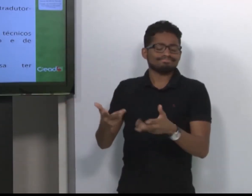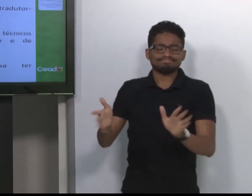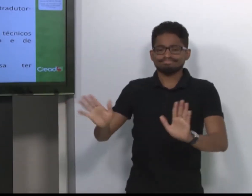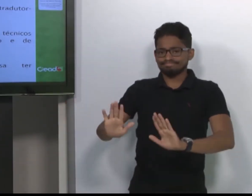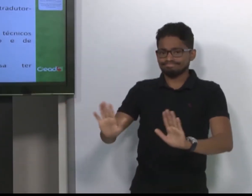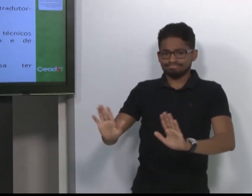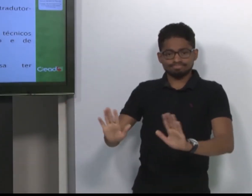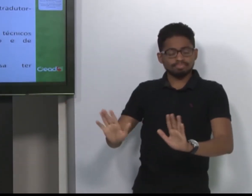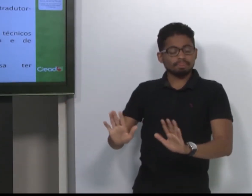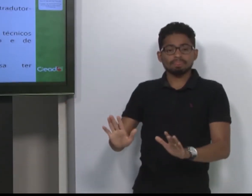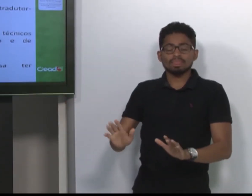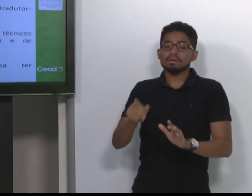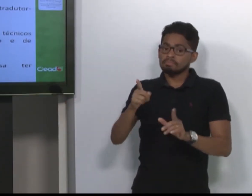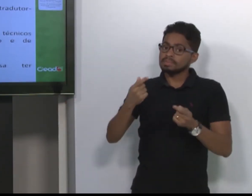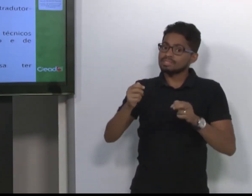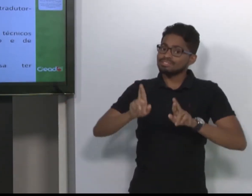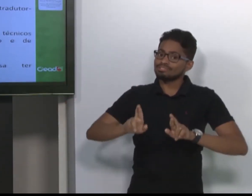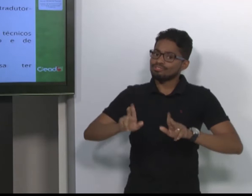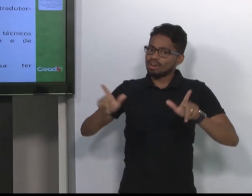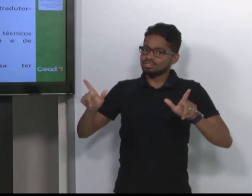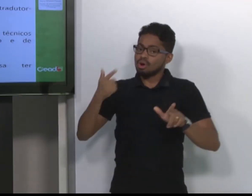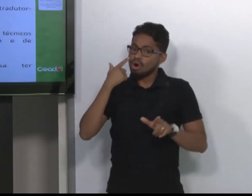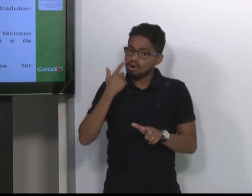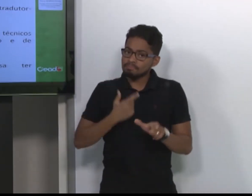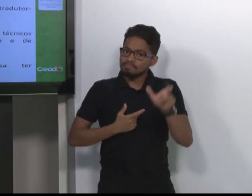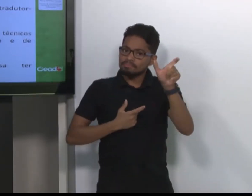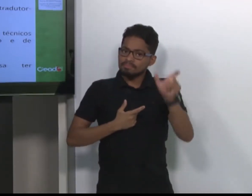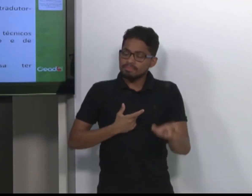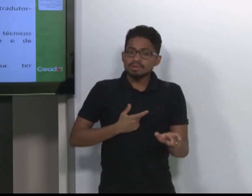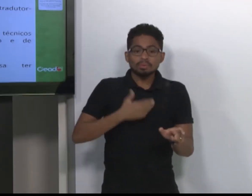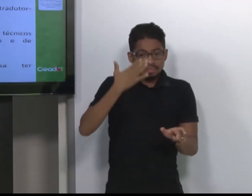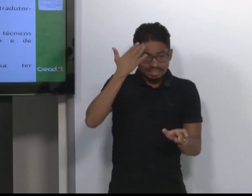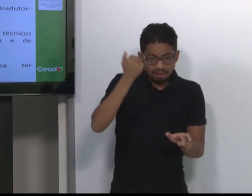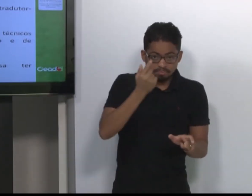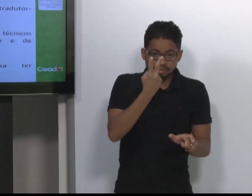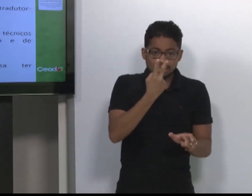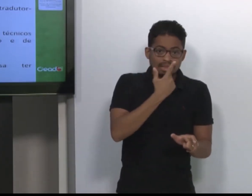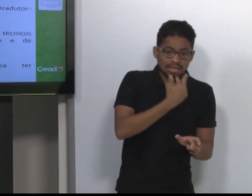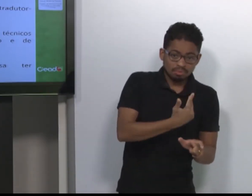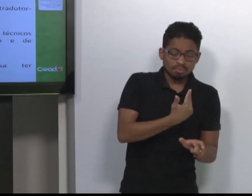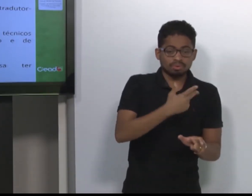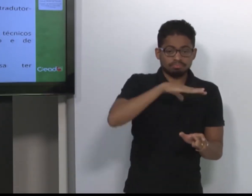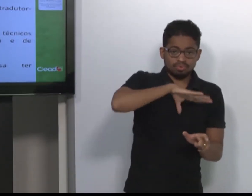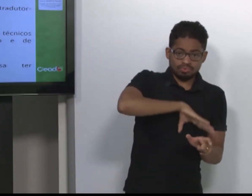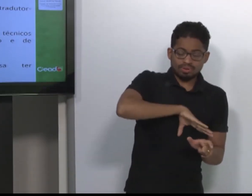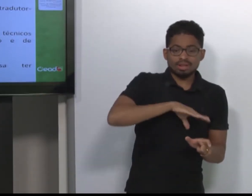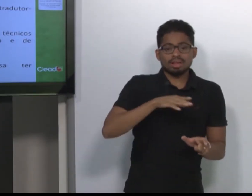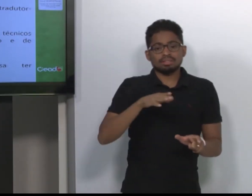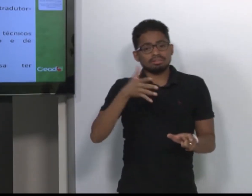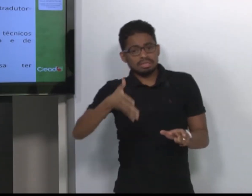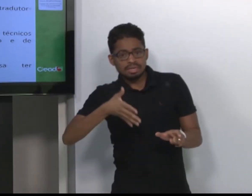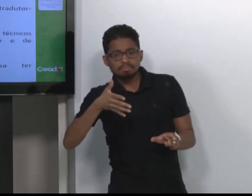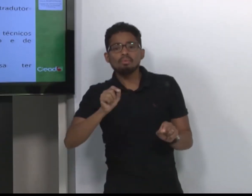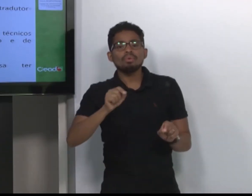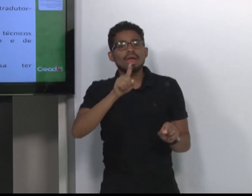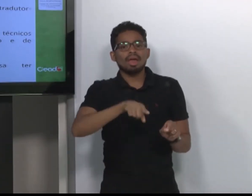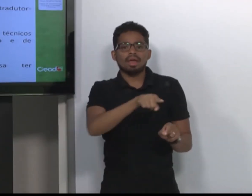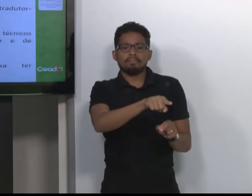um tradutor-intérprete, mas não é bem assim. É diferente. Há pessoas que sabem 2